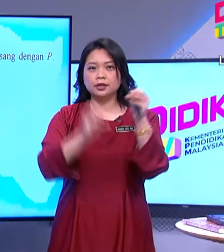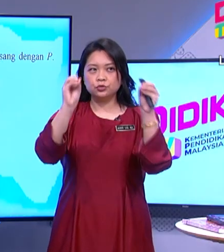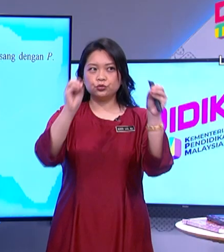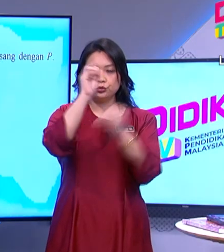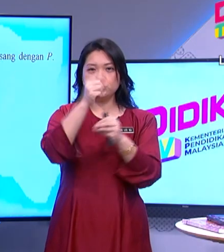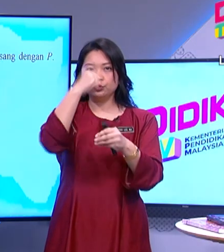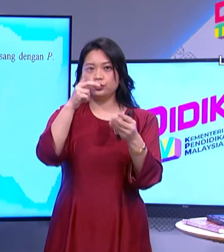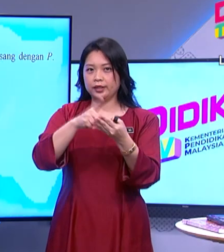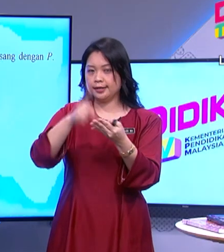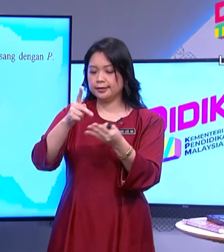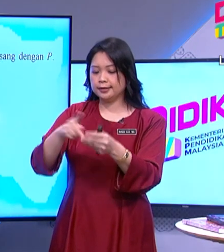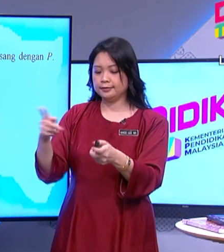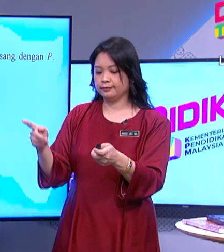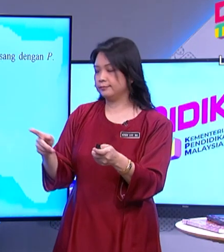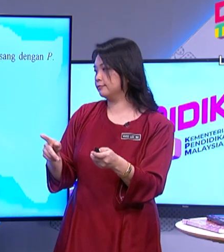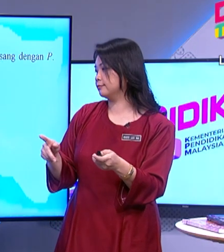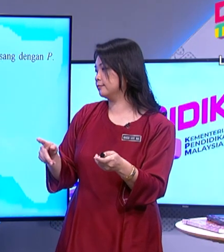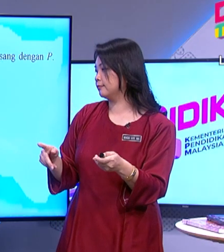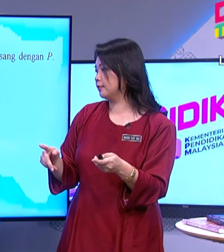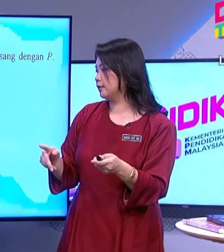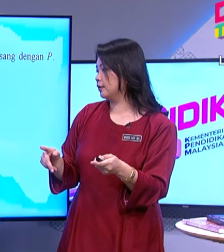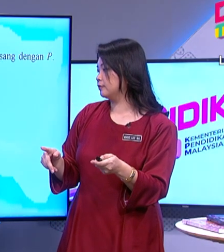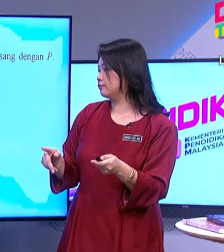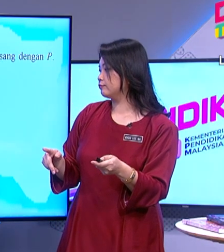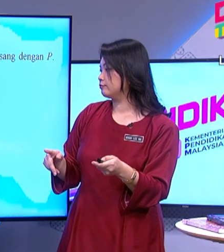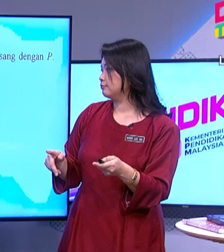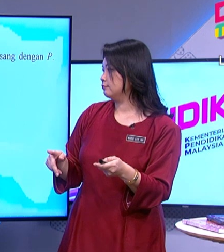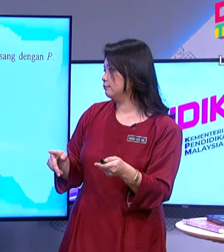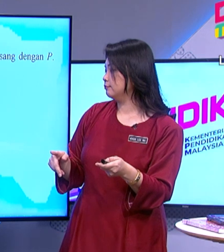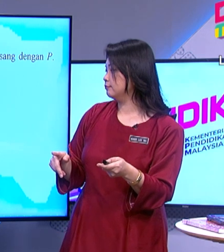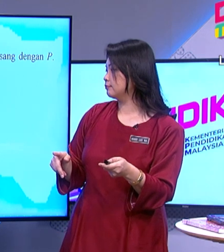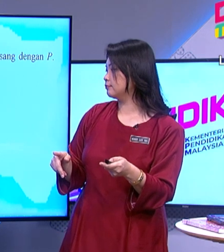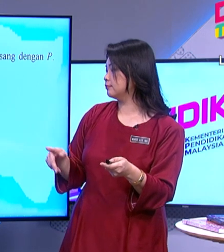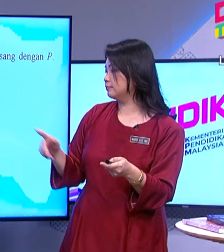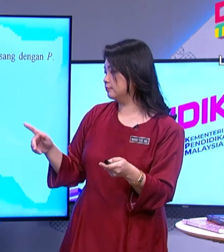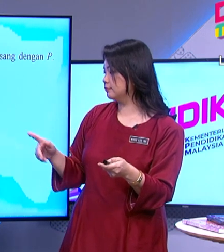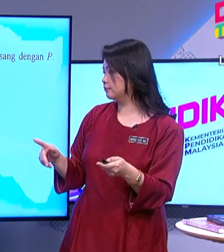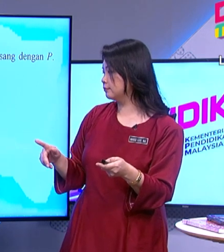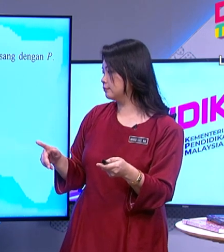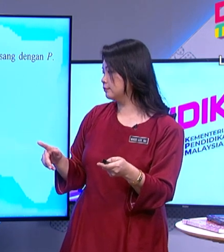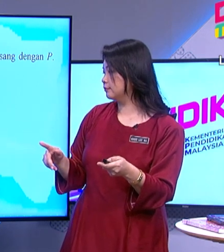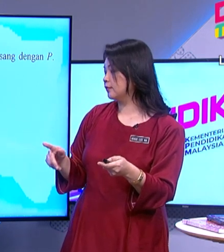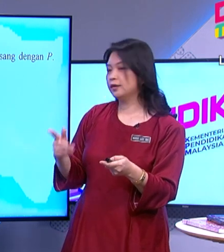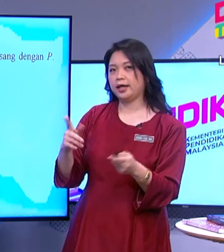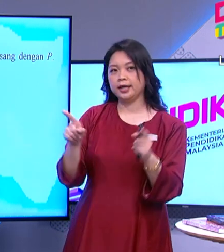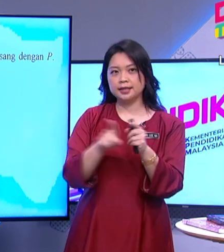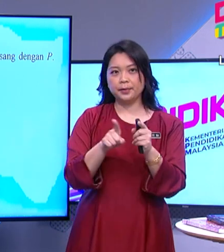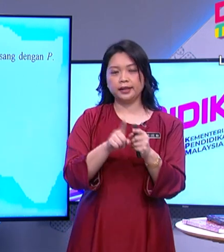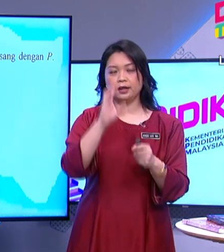susun-susun untuk kieu dan kita kenapa Hai JD G =